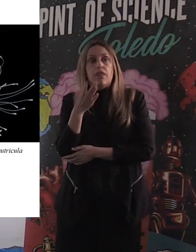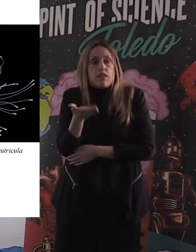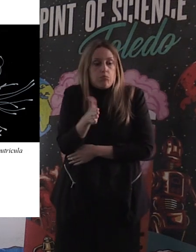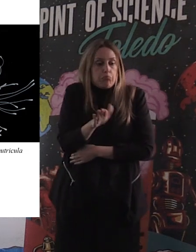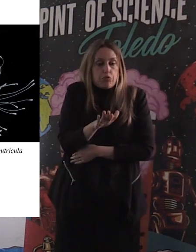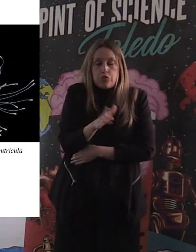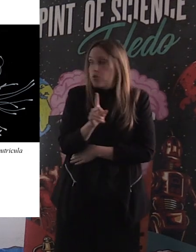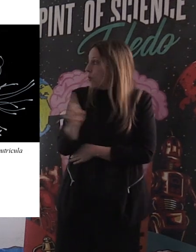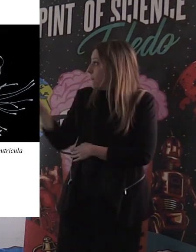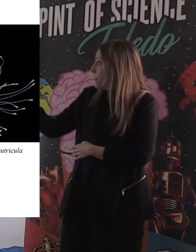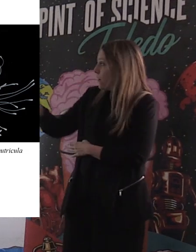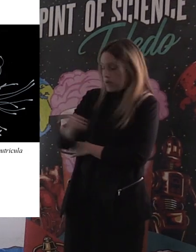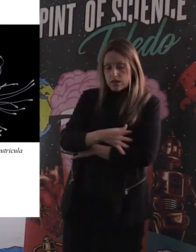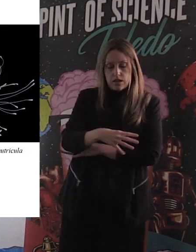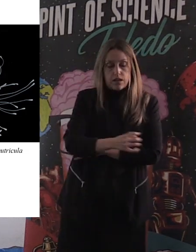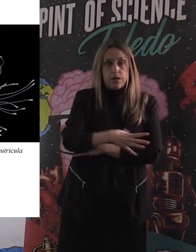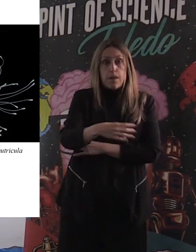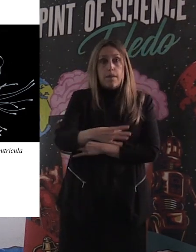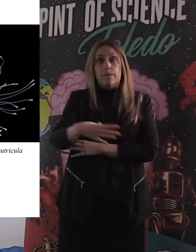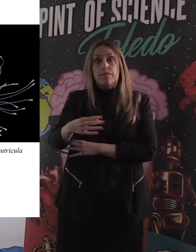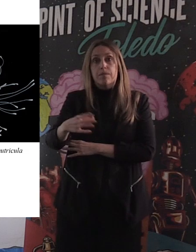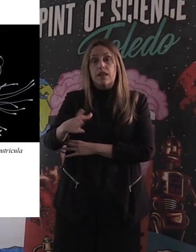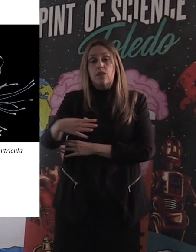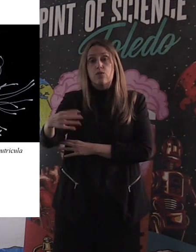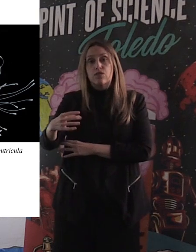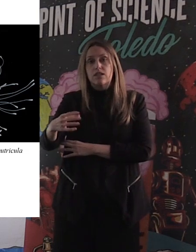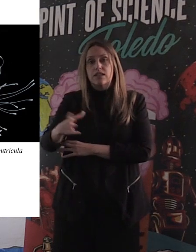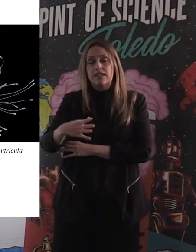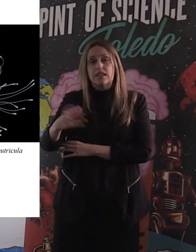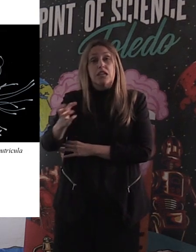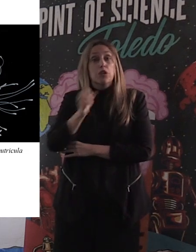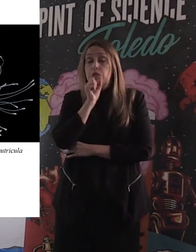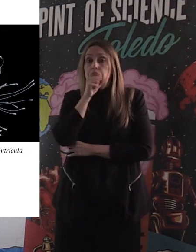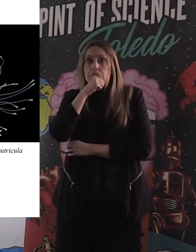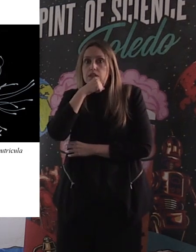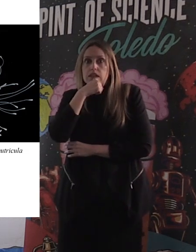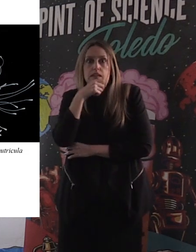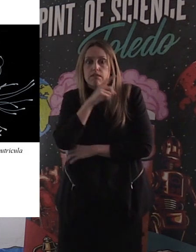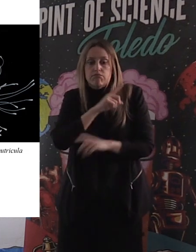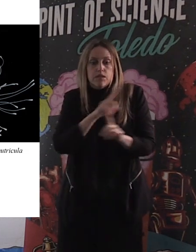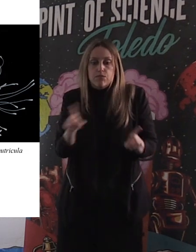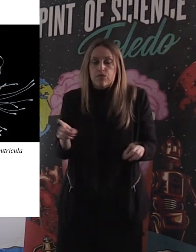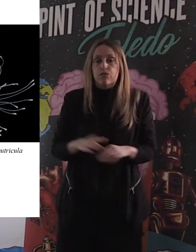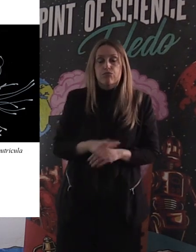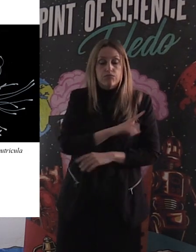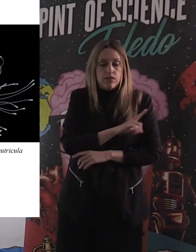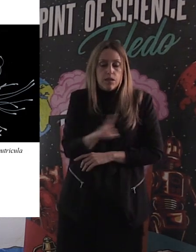Tenemos estas medusas, se encuentran, que no envejecen tampoco. Parecen